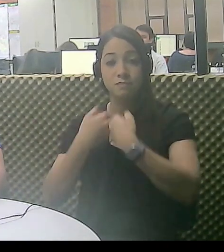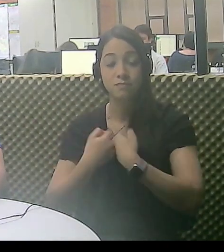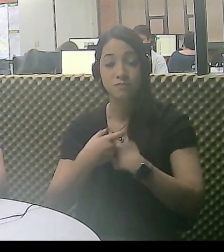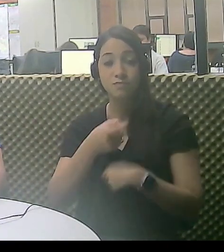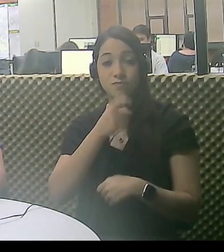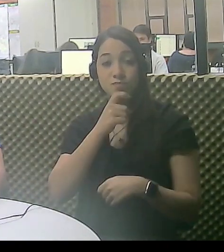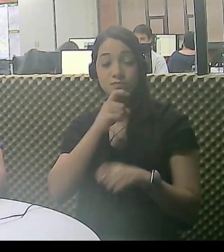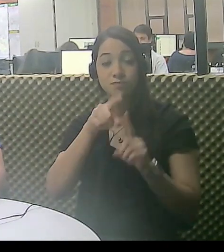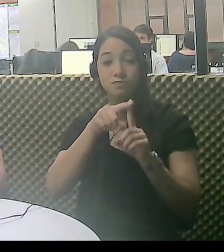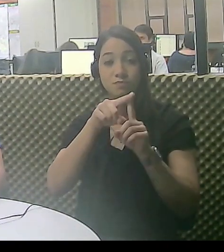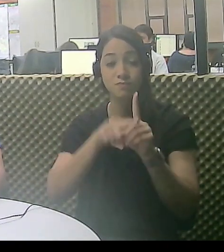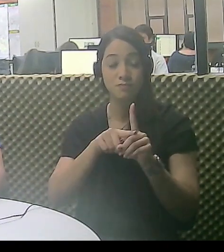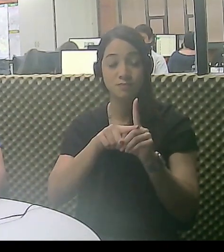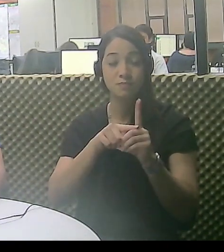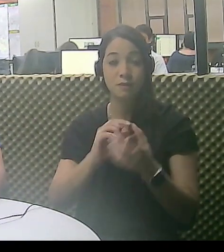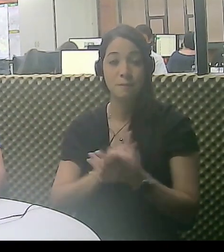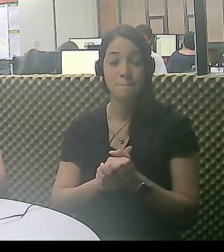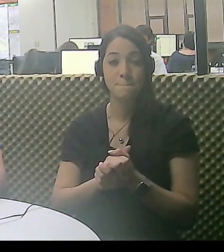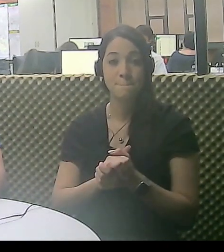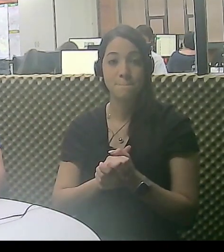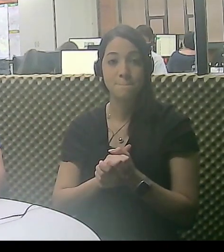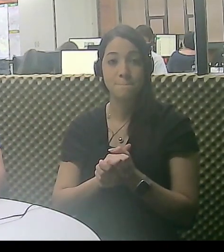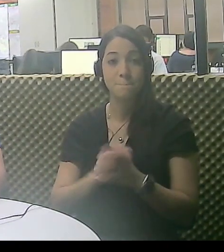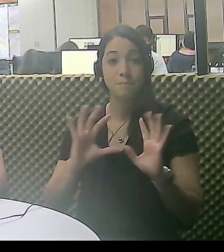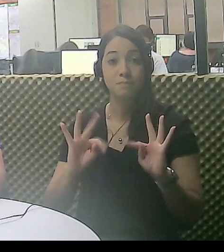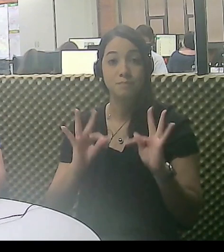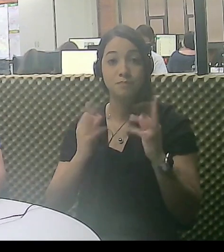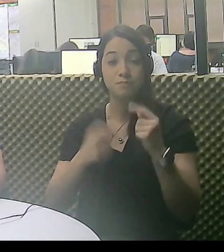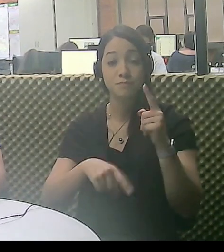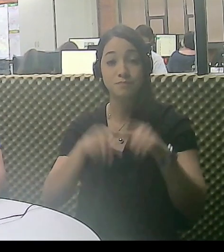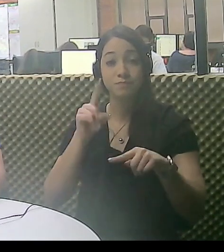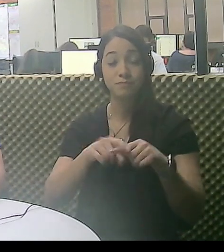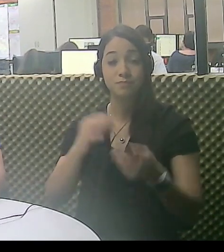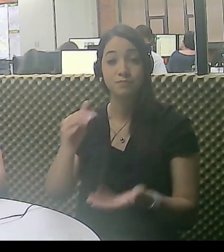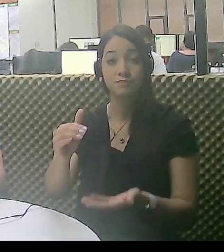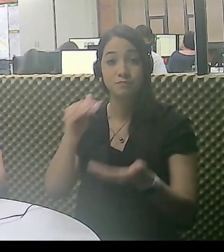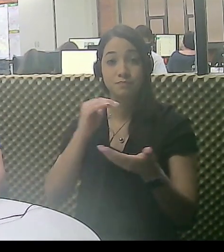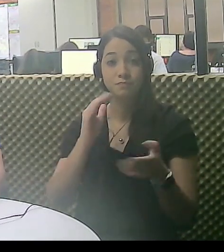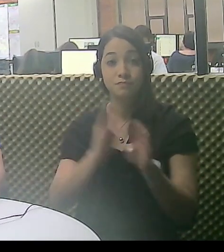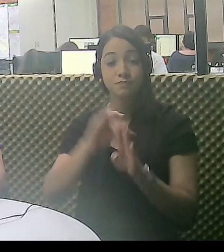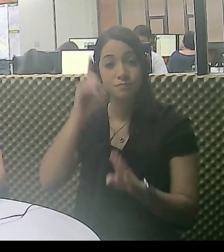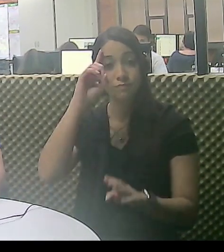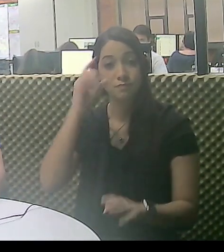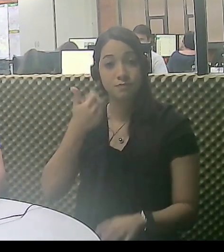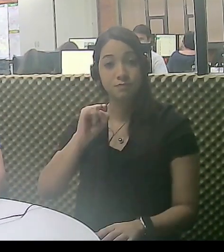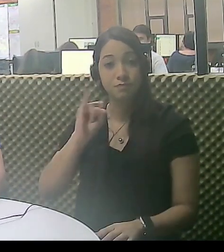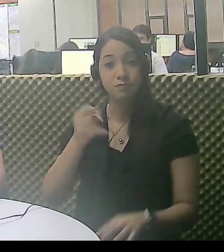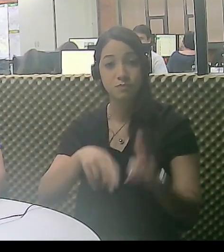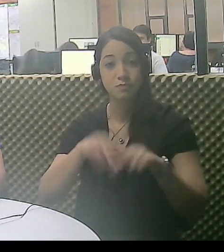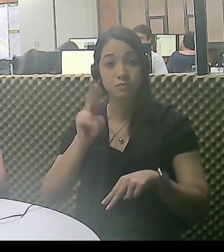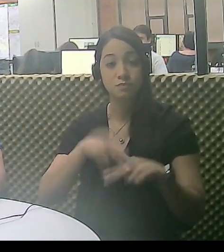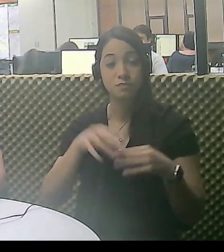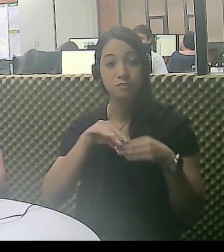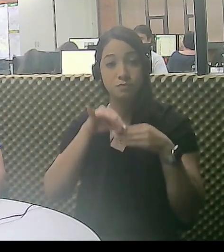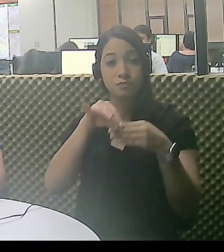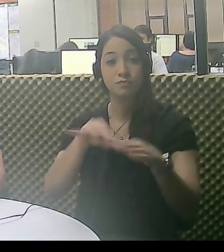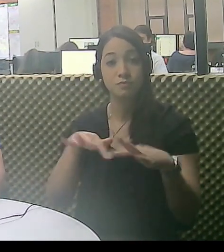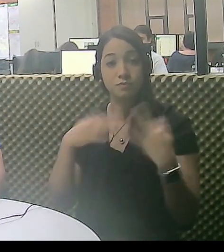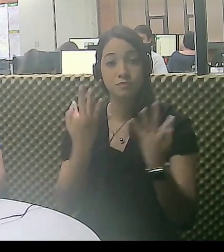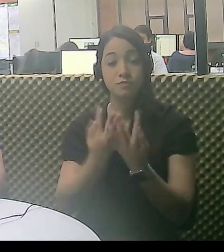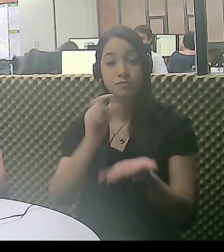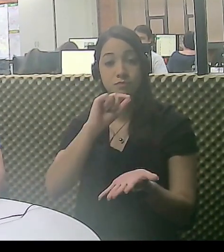período de temperaturas mais baixas. Todos os itens arrecadados até o dia 18 de junho serão encaminhados às